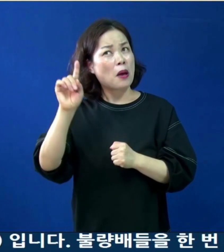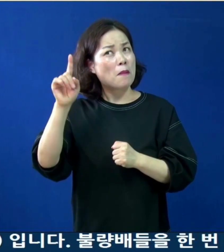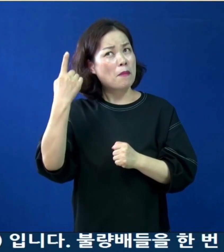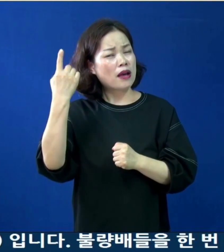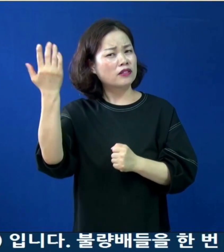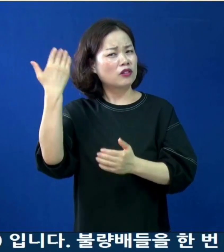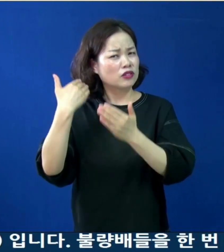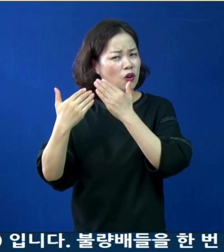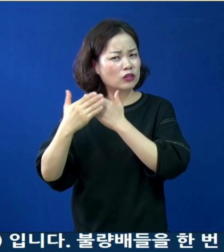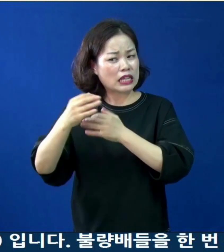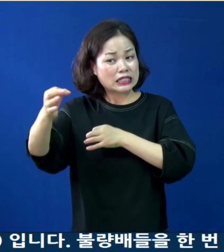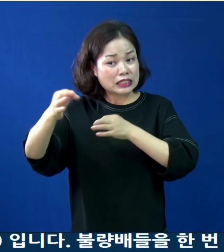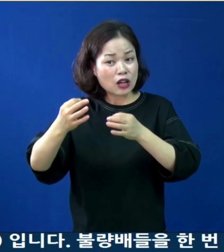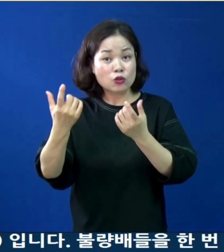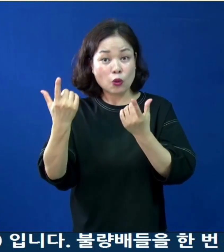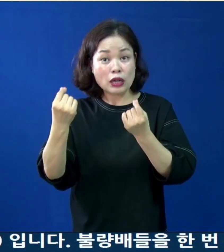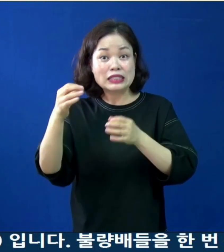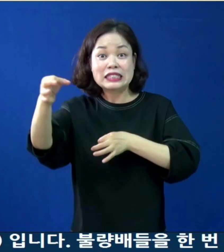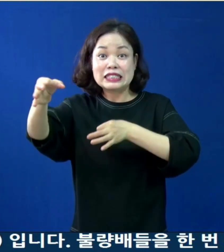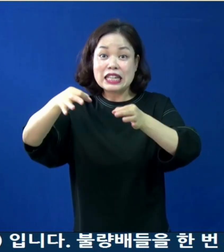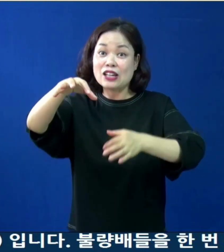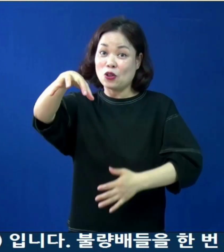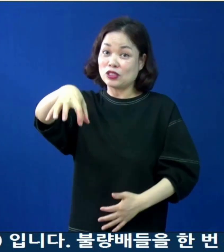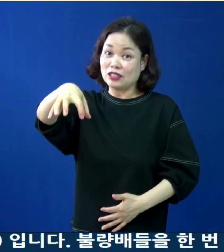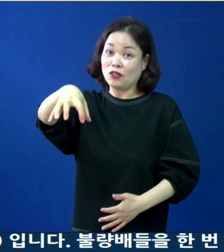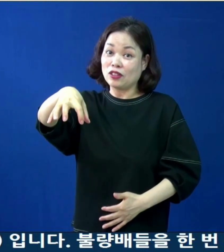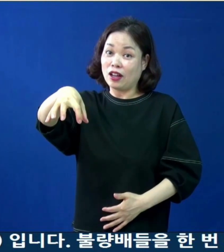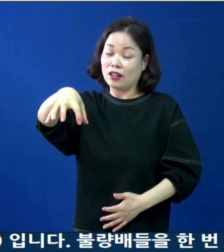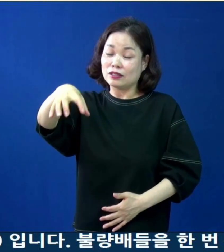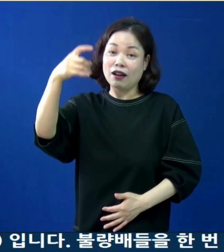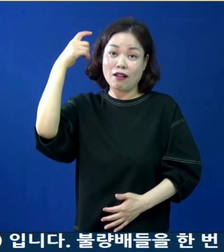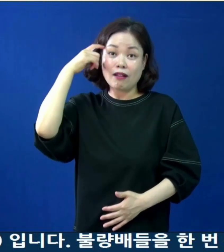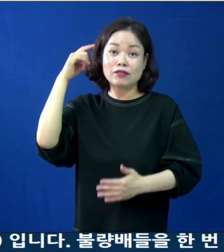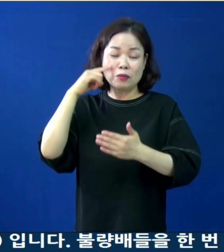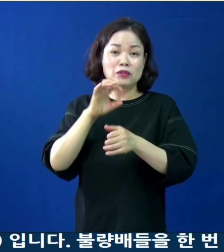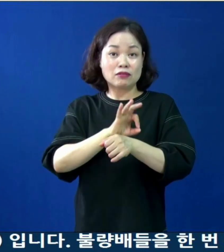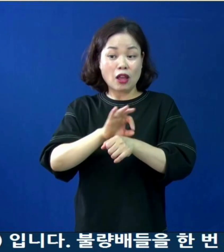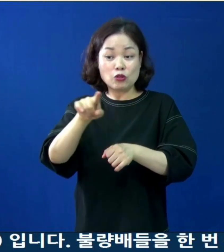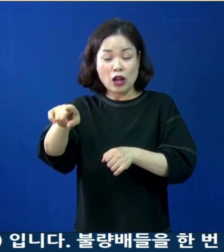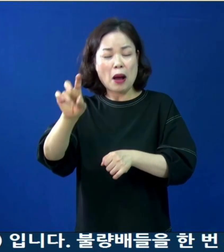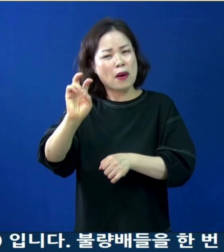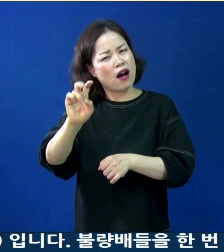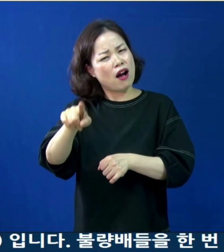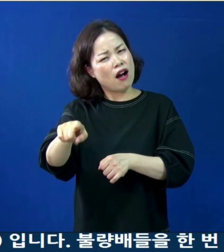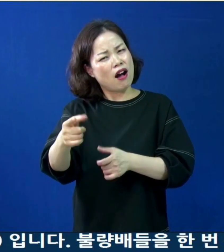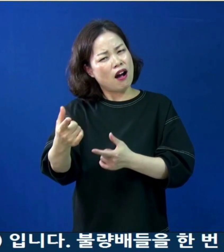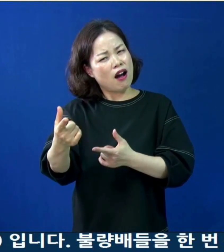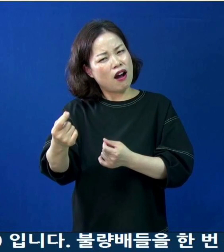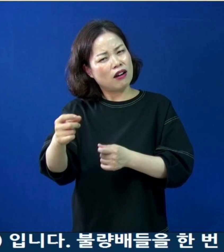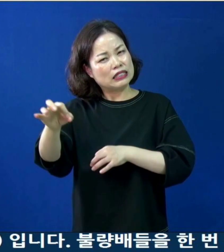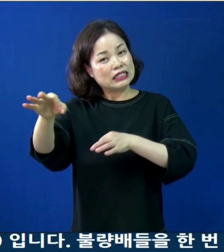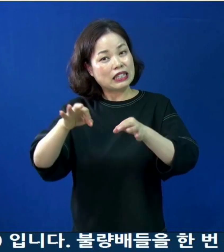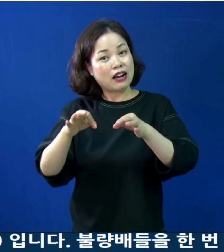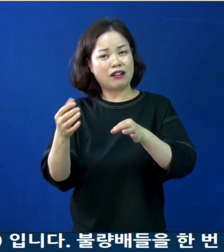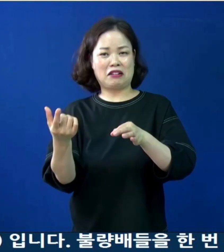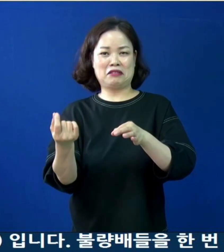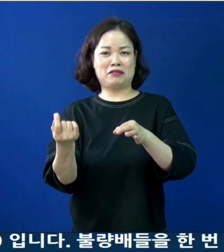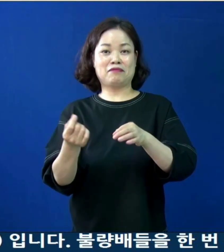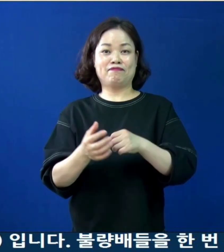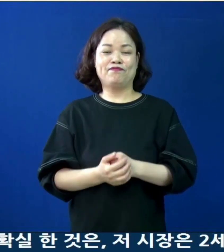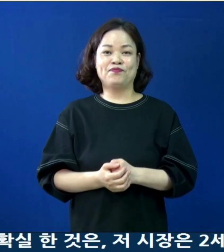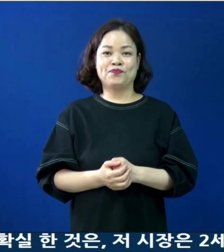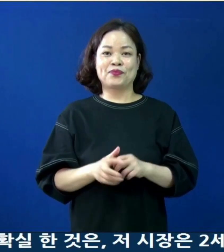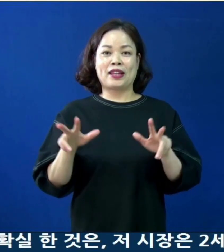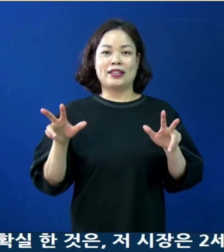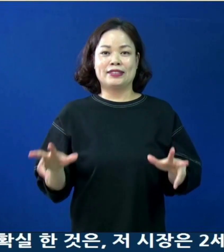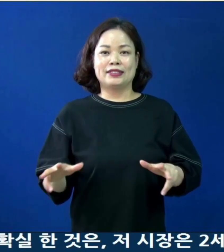시장 자리가 100년 후에도 시장이었을 것이다. 그렇게 본다면 대충 저 자리였을 것으로 보는 게 무리는 없어 보여요.